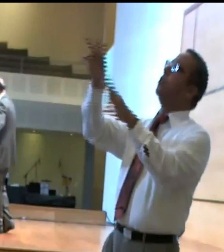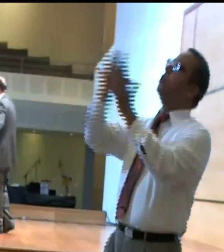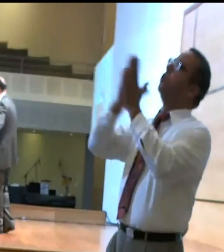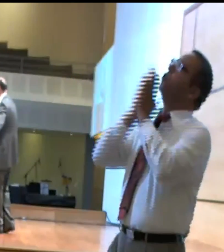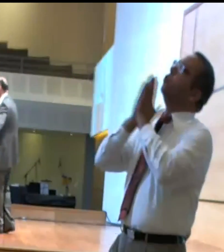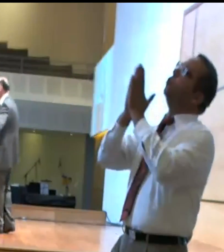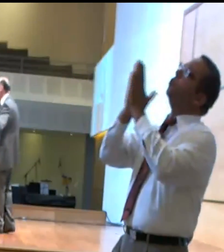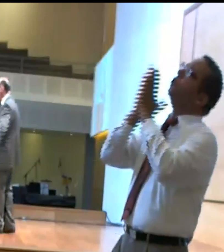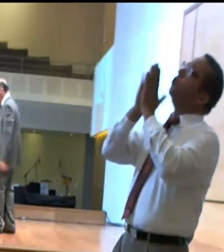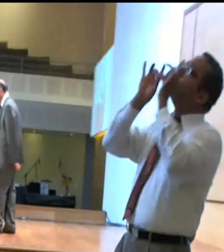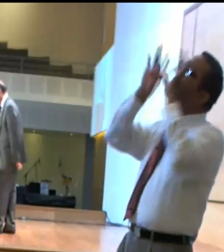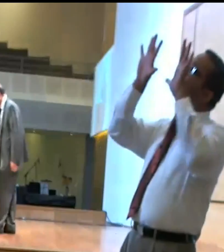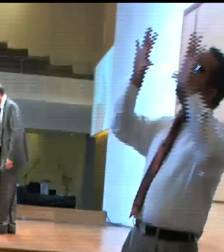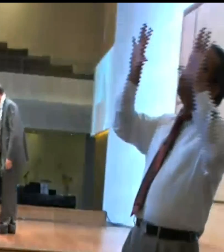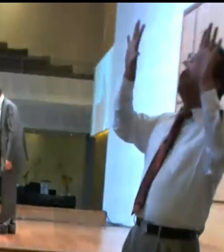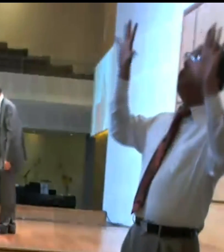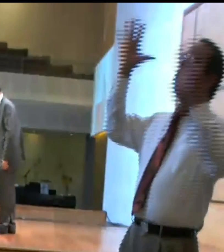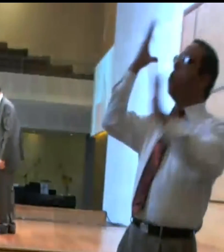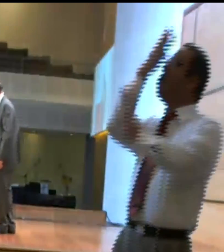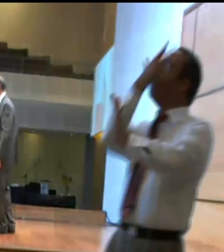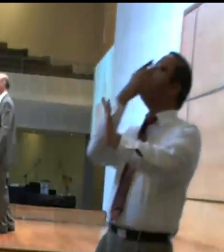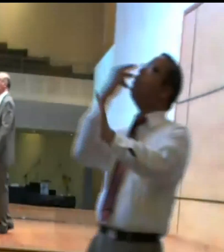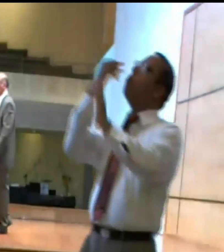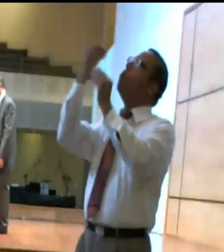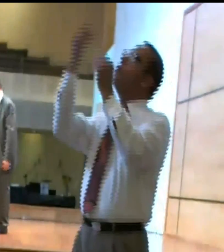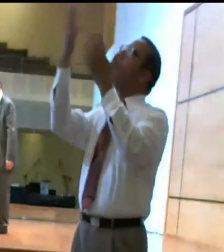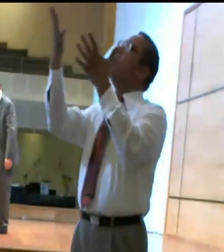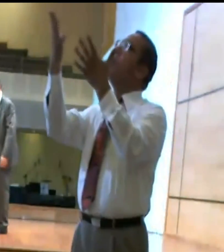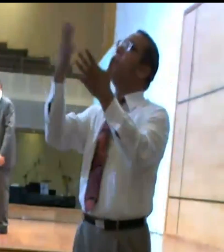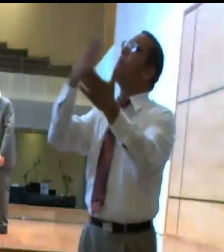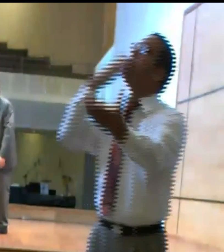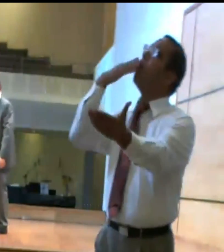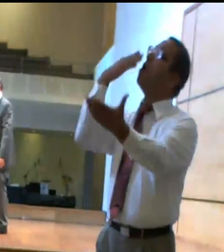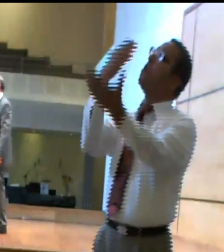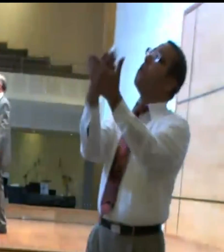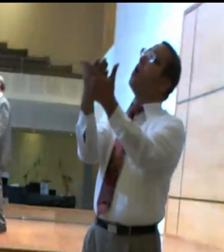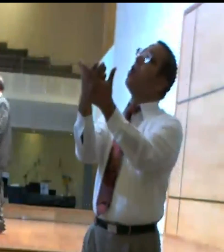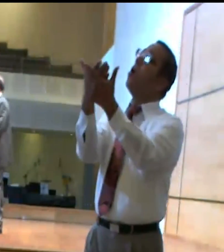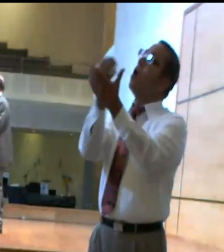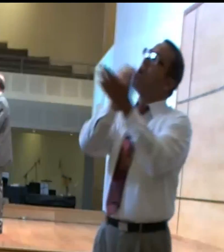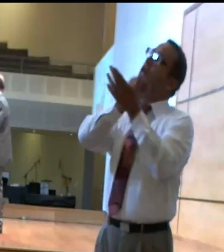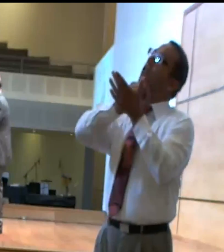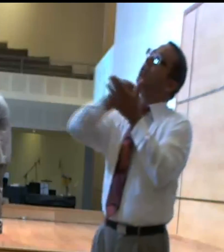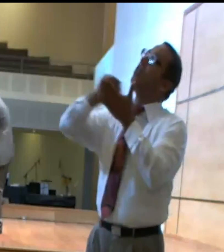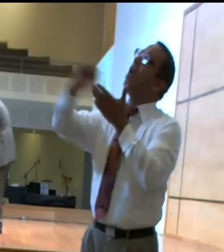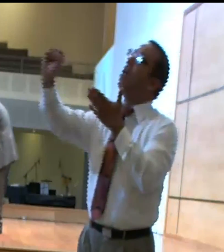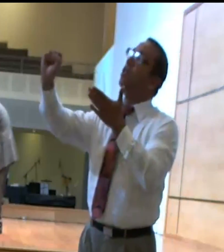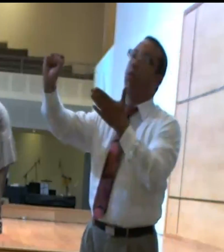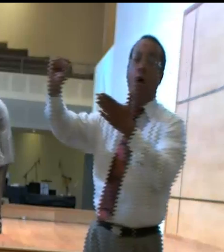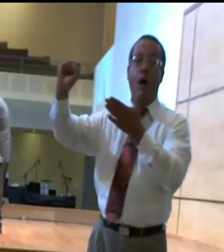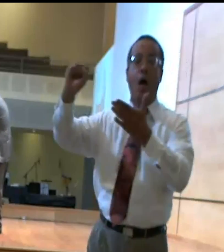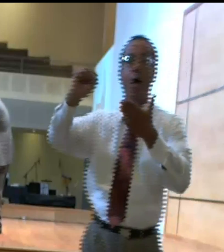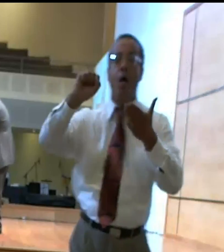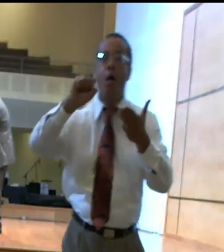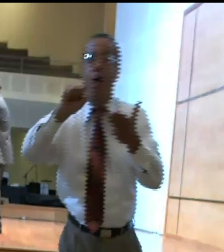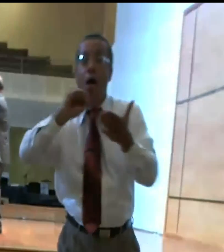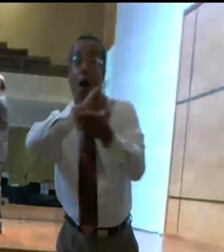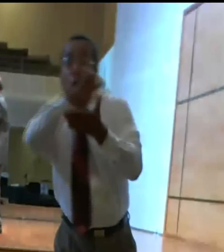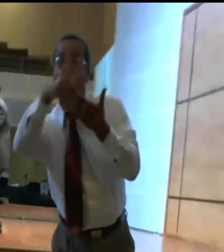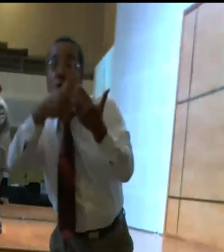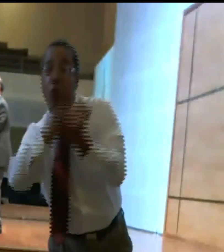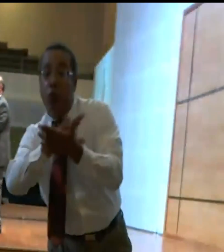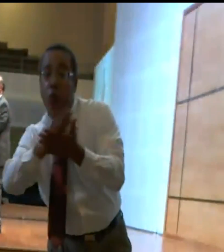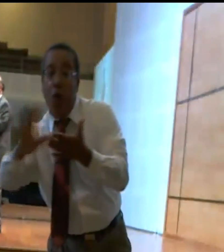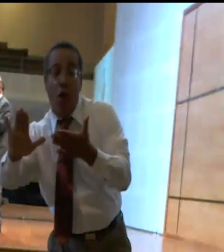el temor de Dios reconoce que Él es un Dios perfectamente santo, un Dios perfectamente